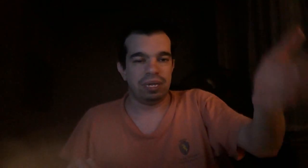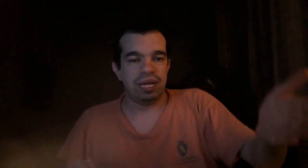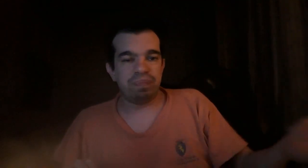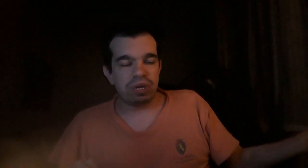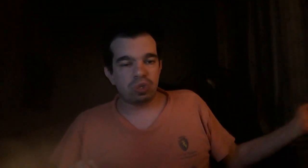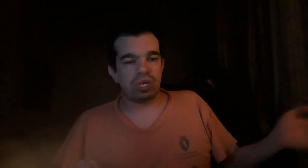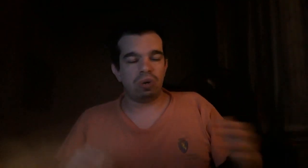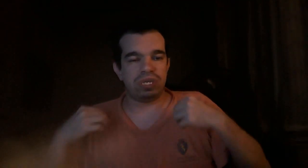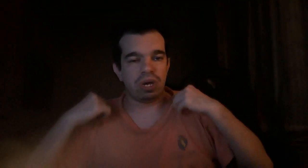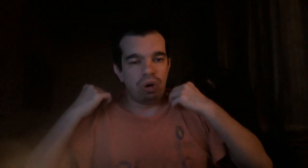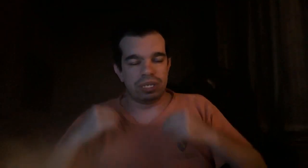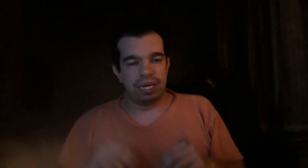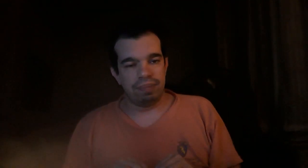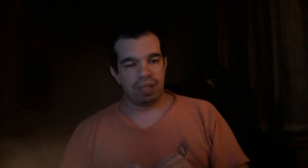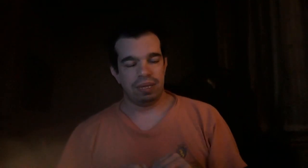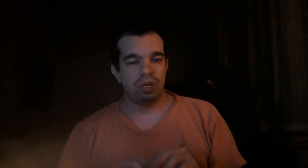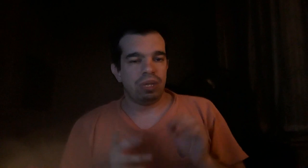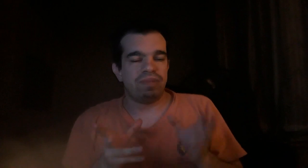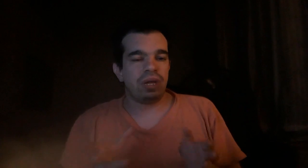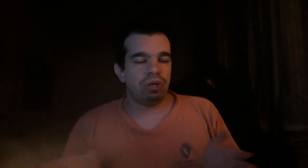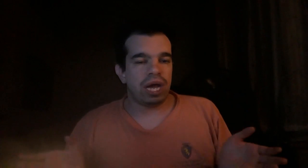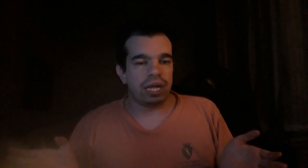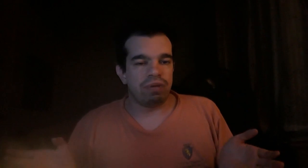e poi succedono queste cose. Vergognatevi.